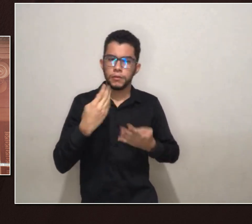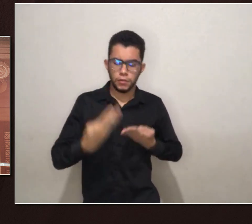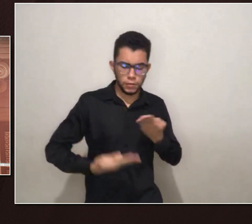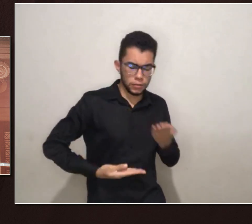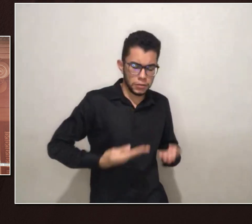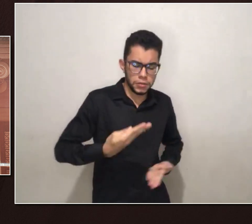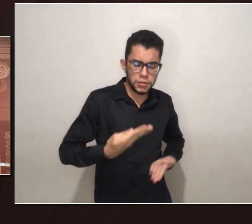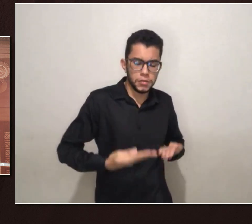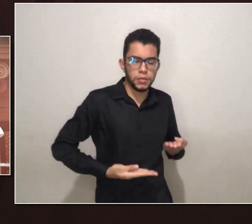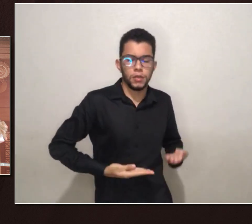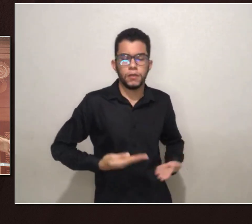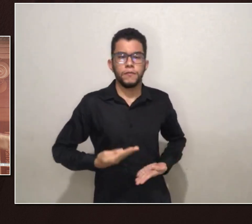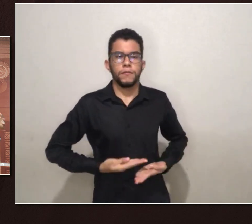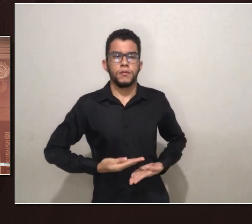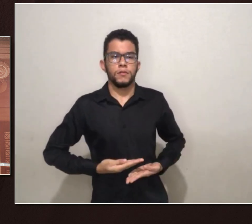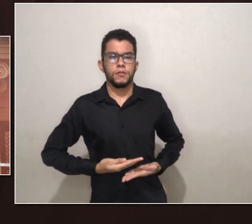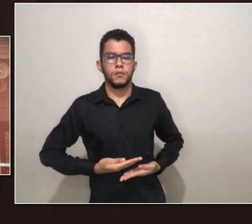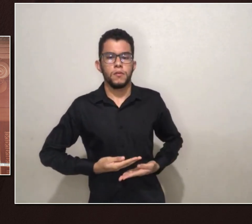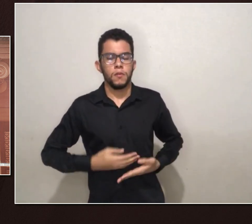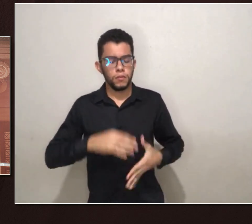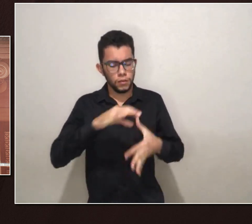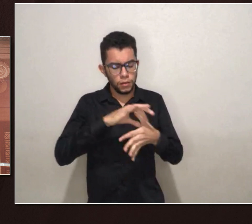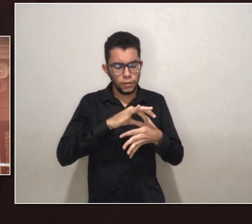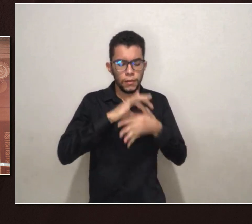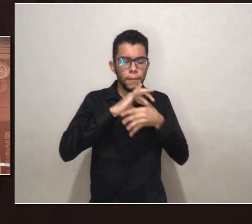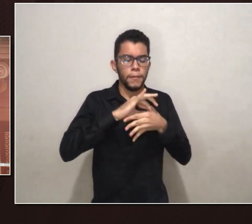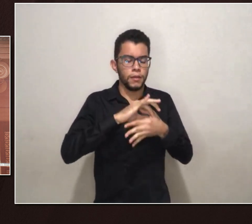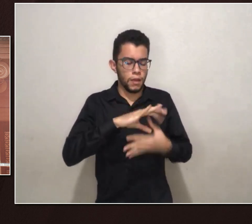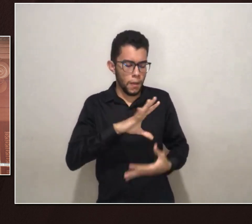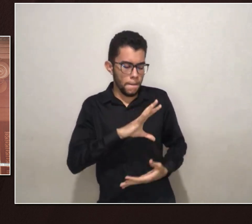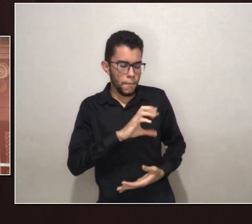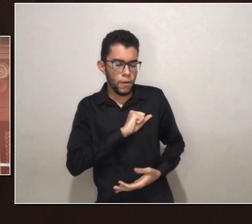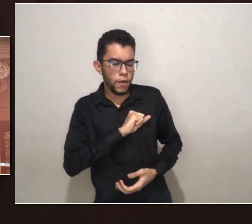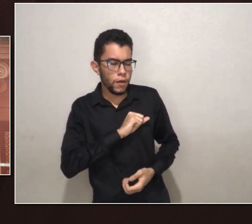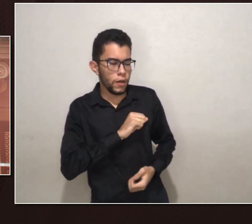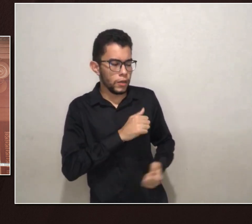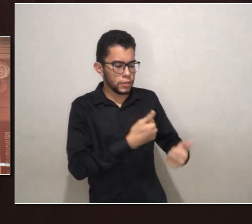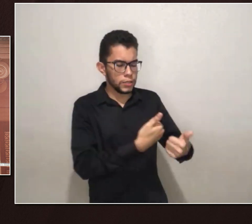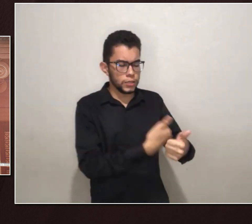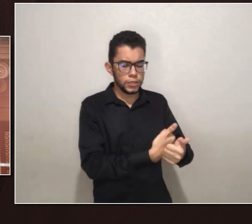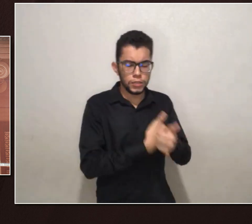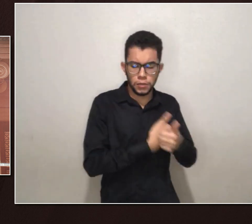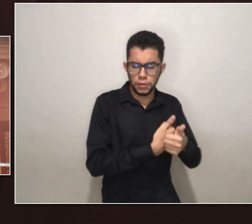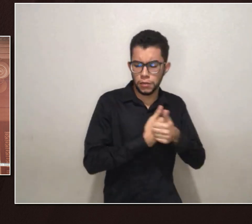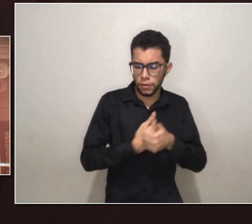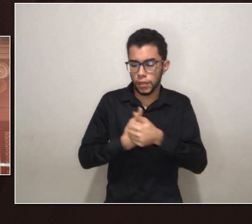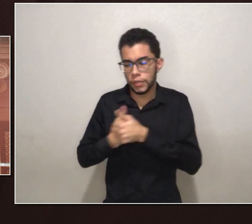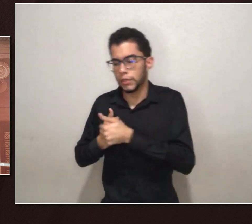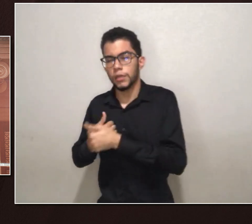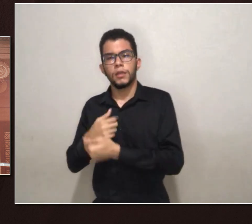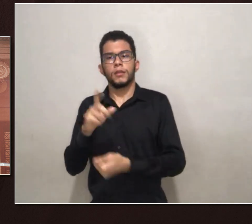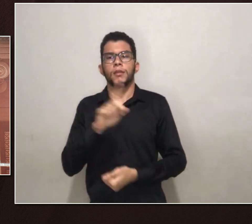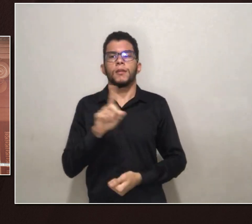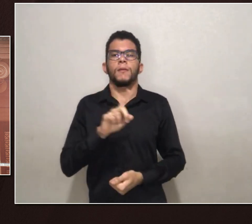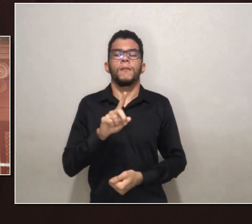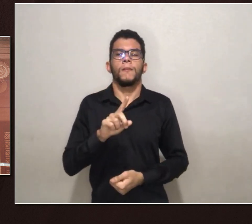posição, não é ter seguidores, não. Nós precisamos é fazer tudo isso motivado pelo amor, né?